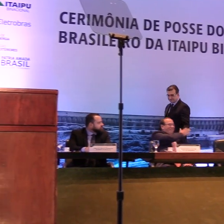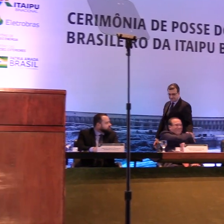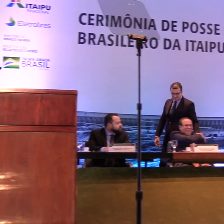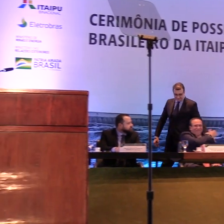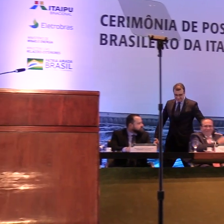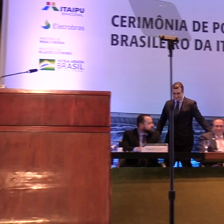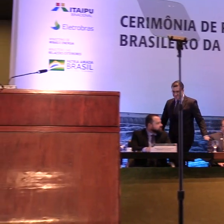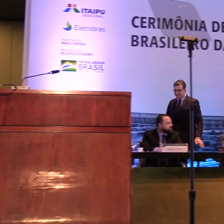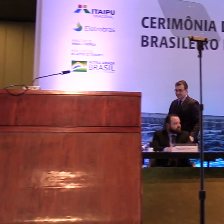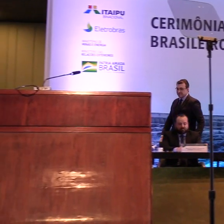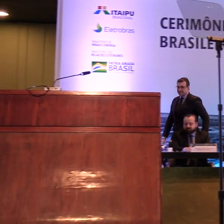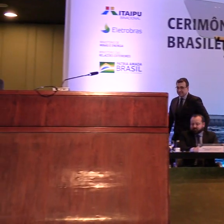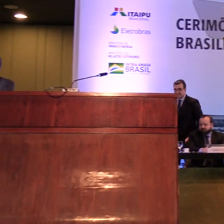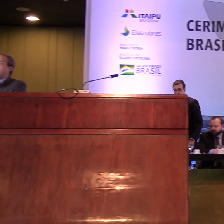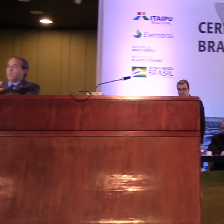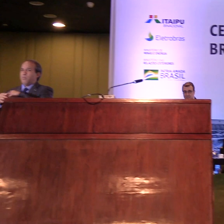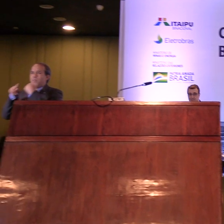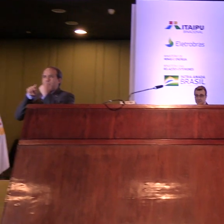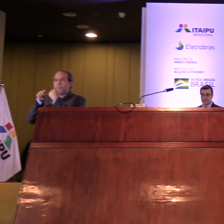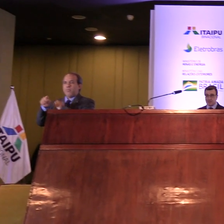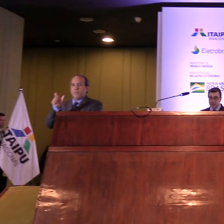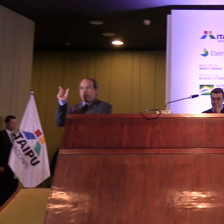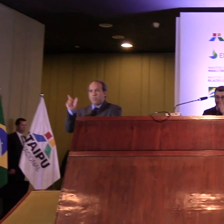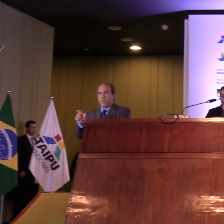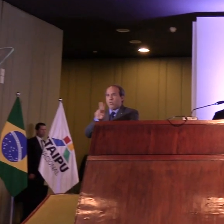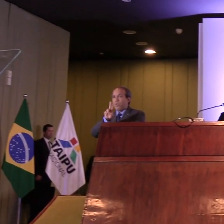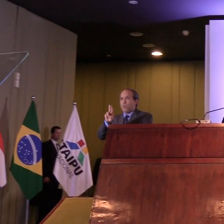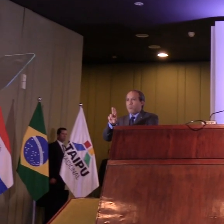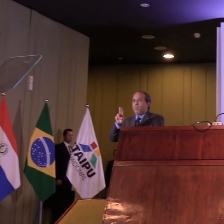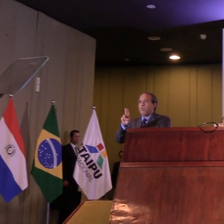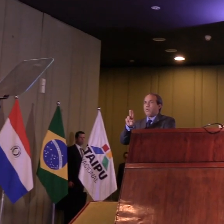Binacional, embaixador Carlos França.